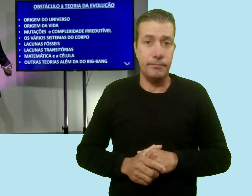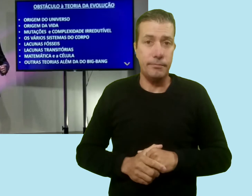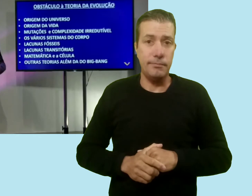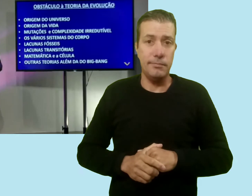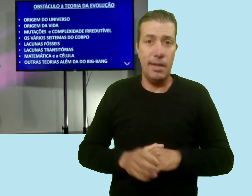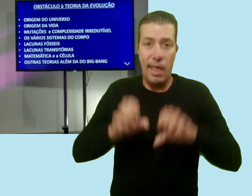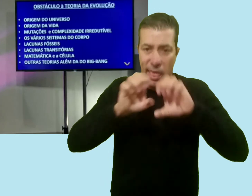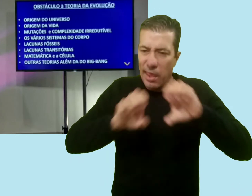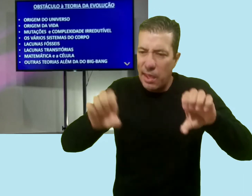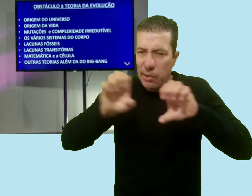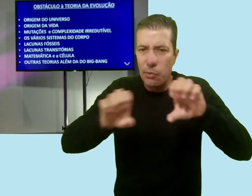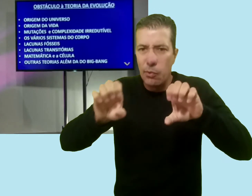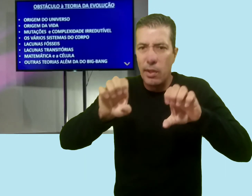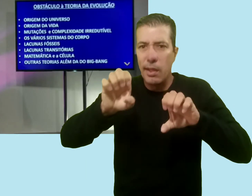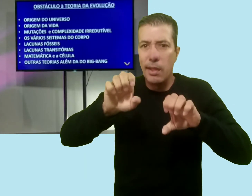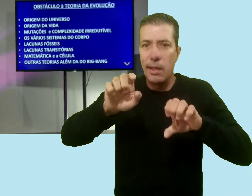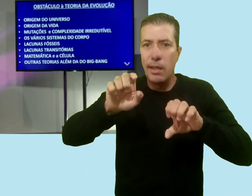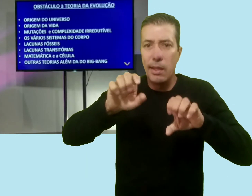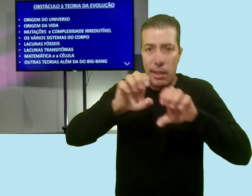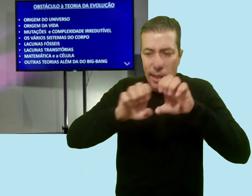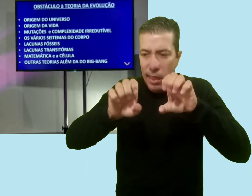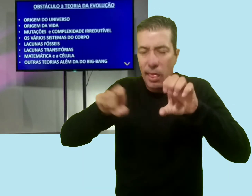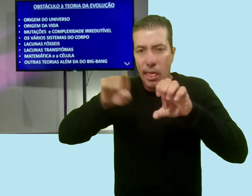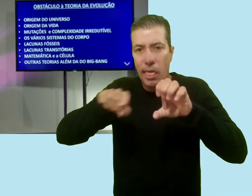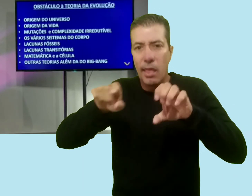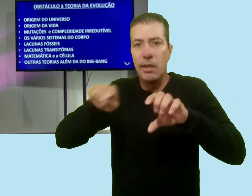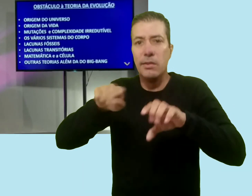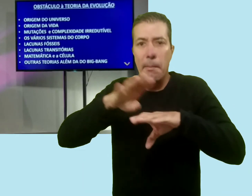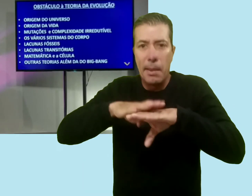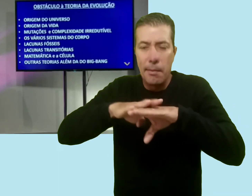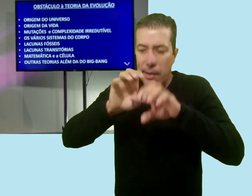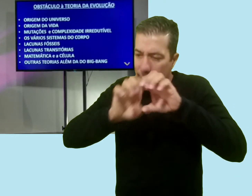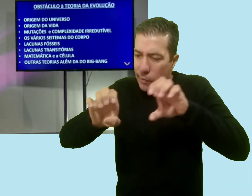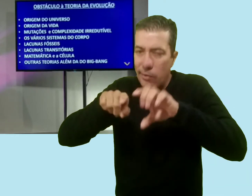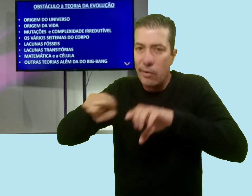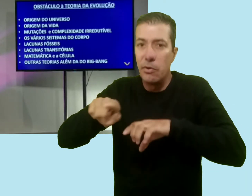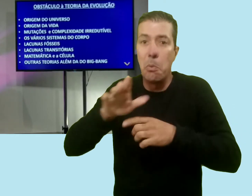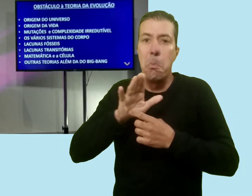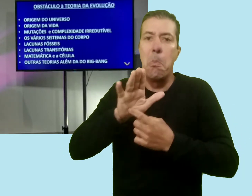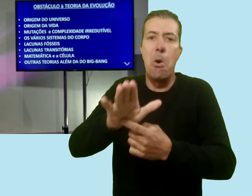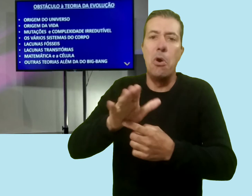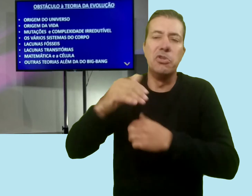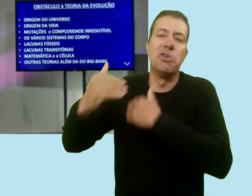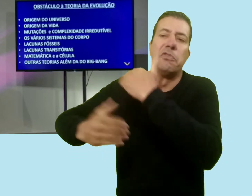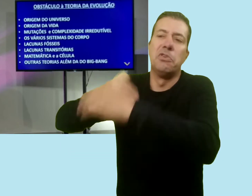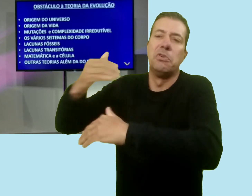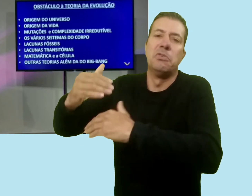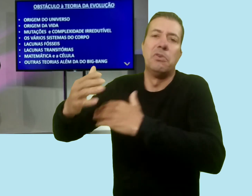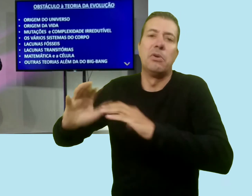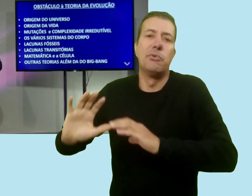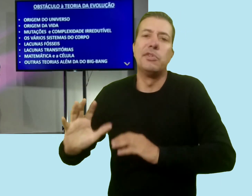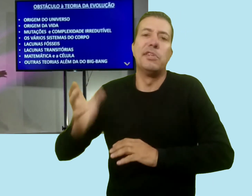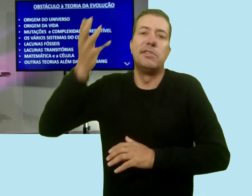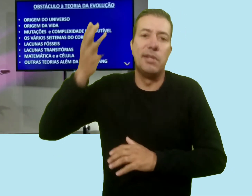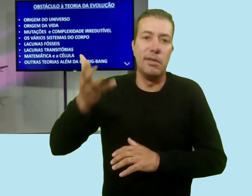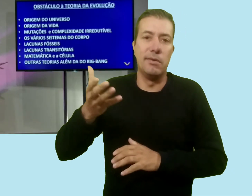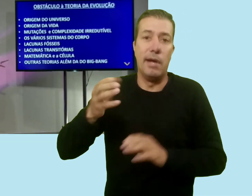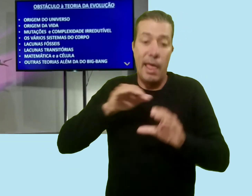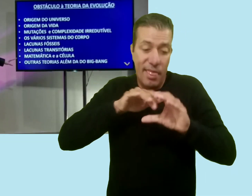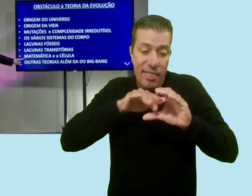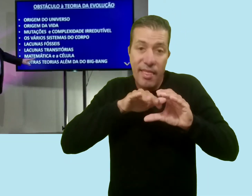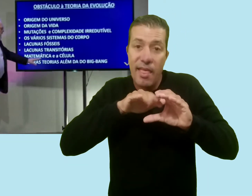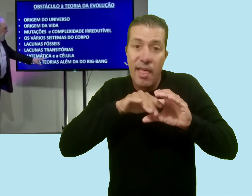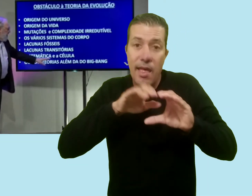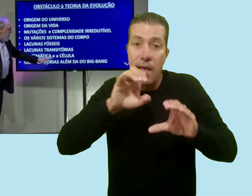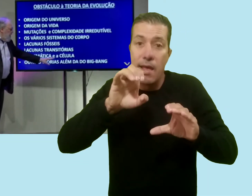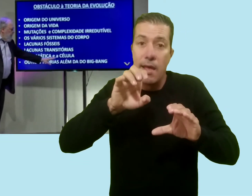essa equação que os evolucionistas querem nos impingir, de que tudo foi criado ao acaso, porque